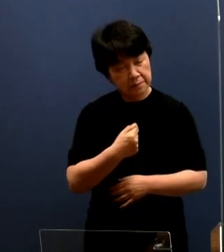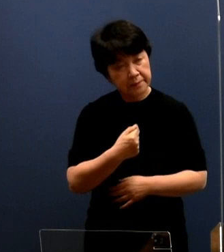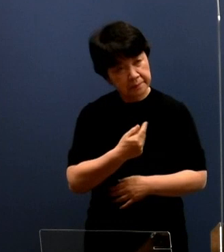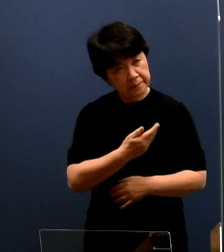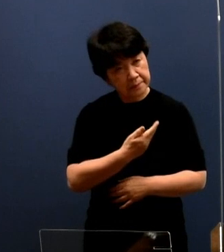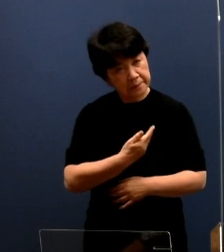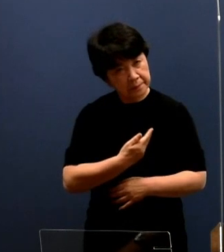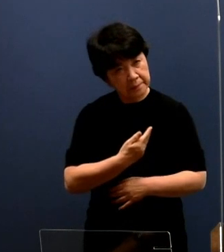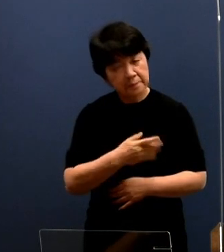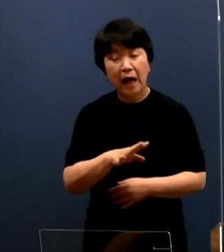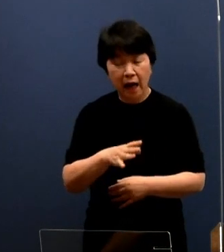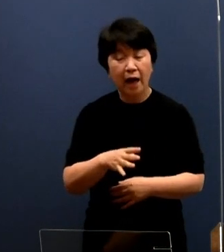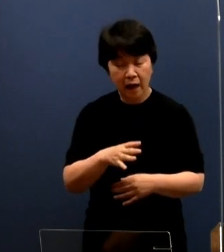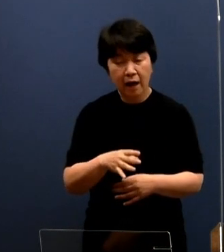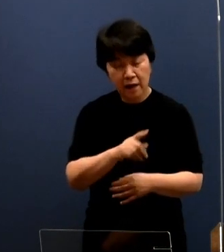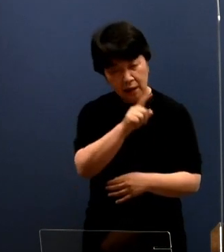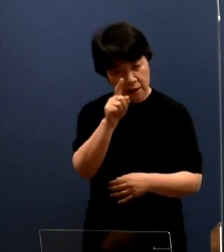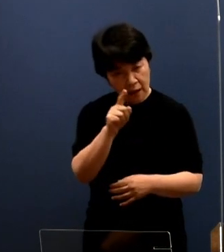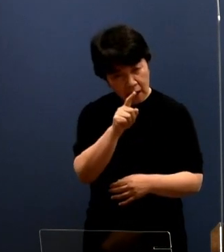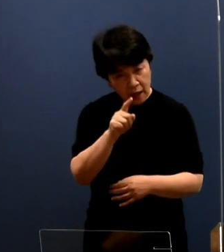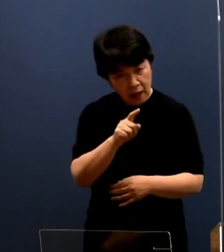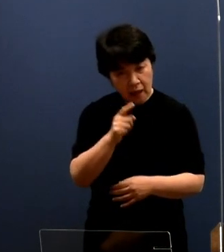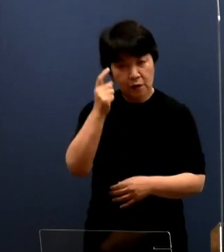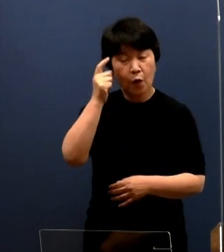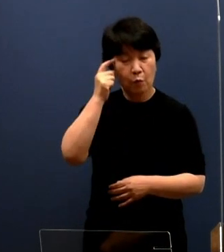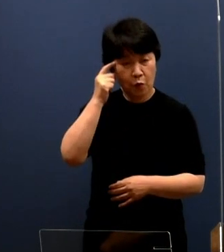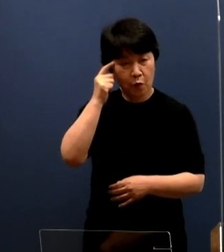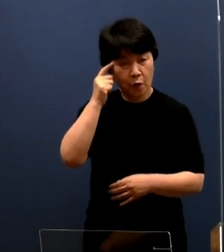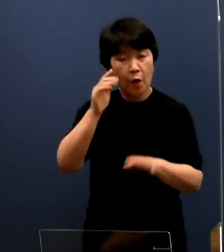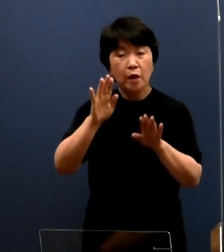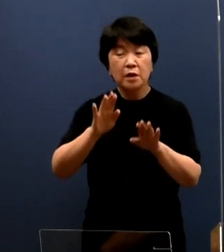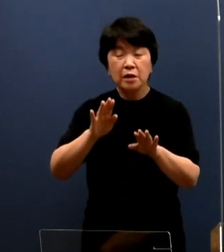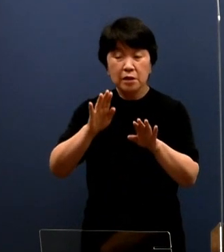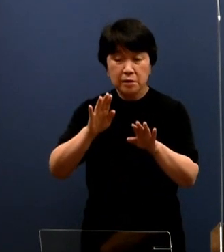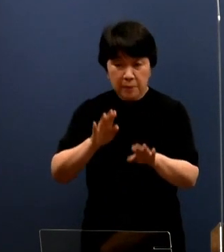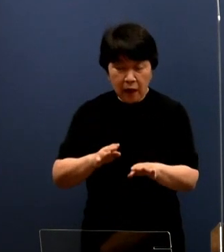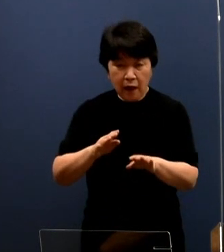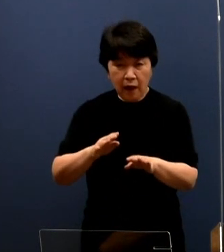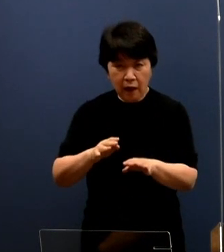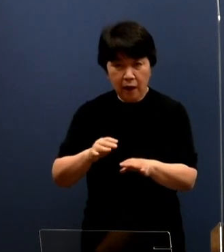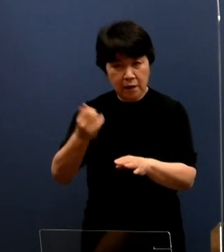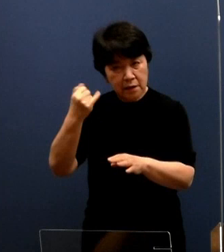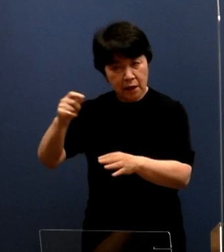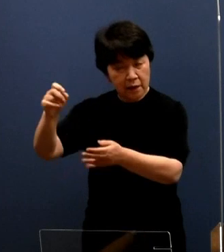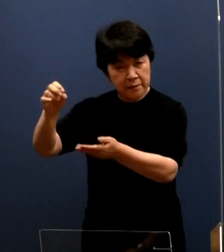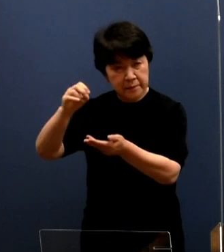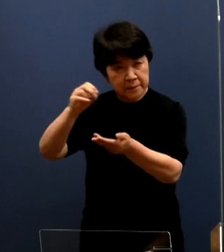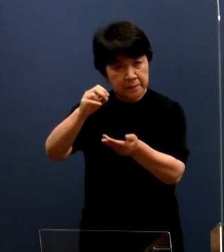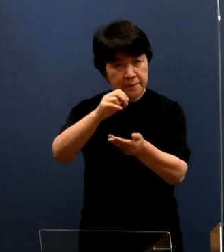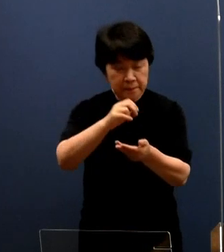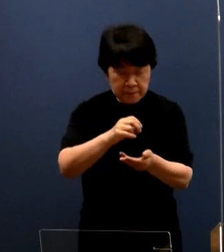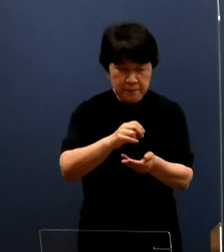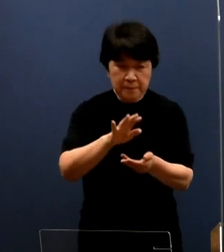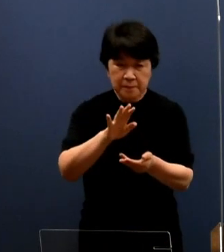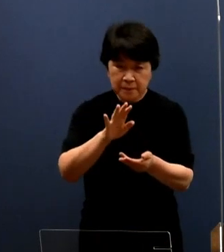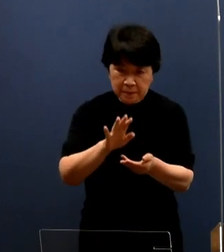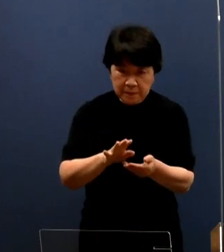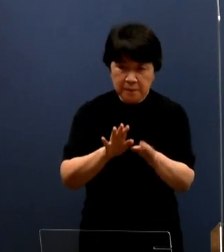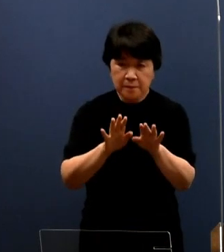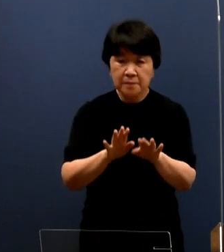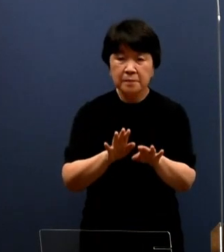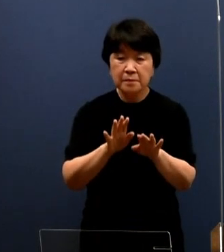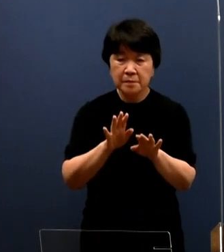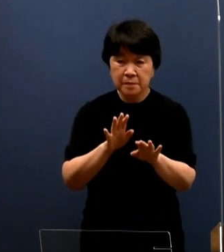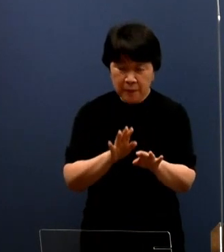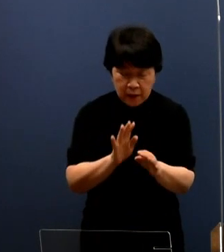長かったですけど、まあ、そういうことです。いろんな問題点の指摘を踏まえ、生じる問題の指摘を踏まえて、まあ、改善してなされる国